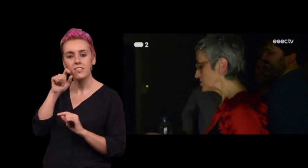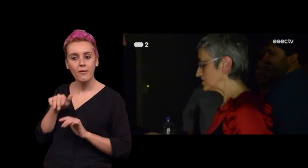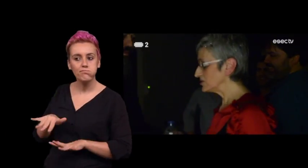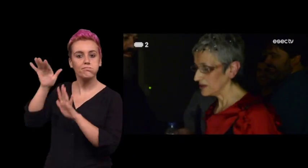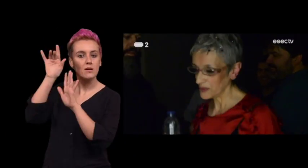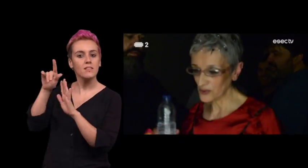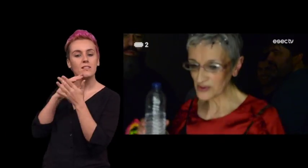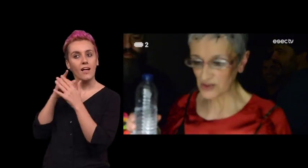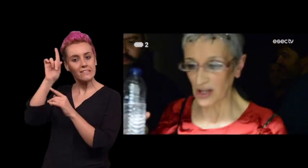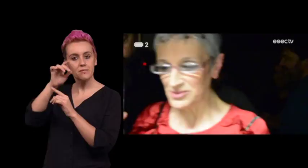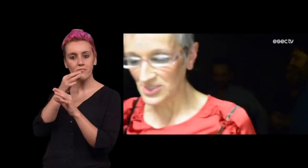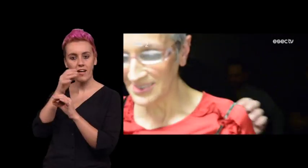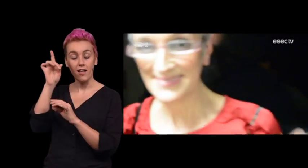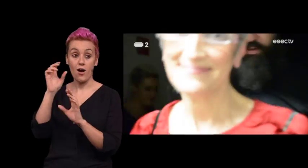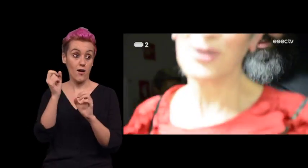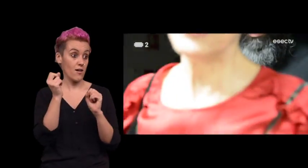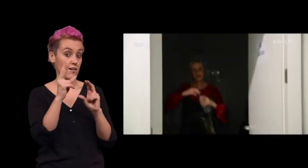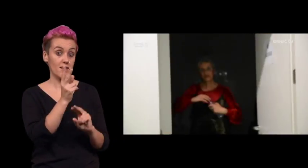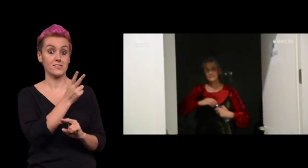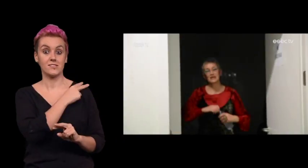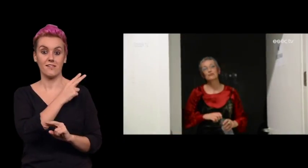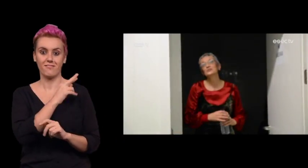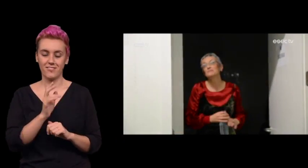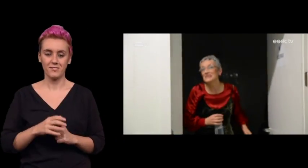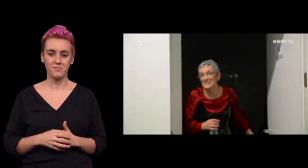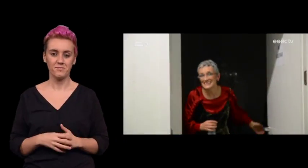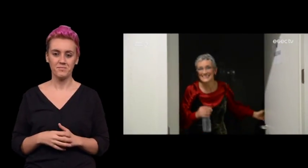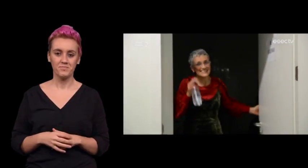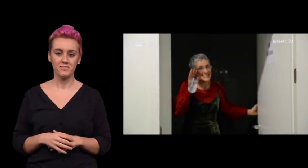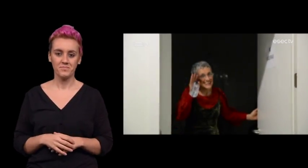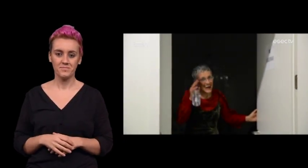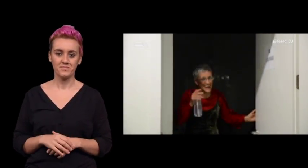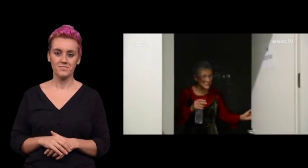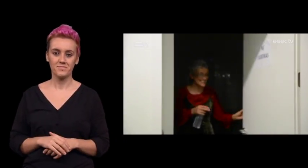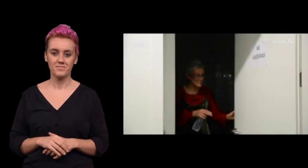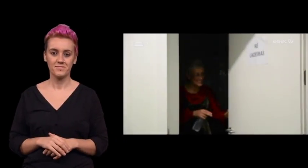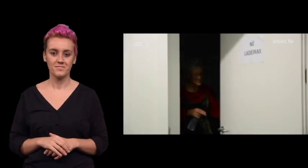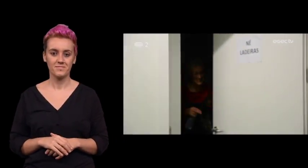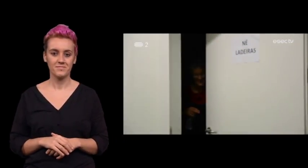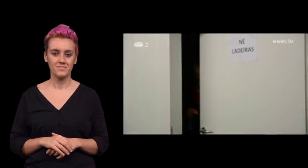Chefe, sim.